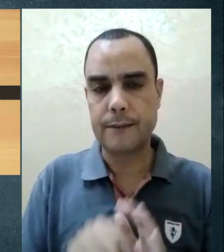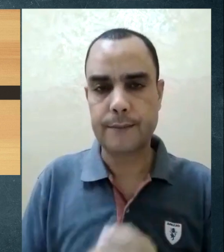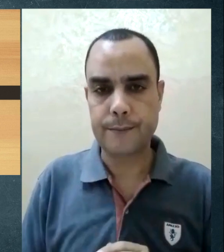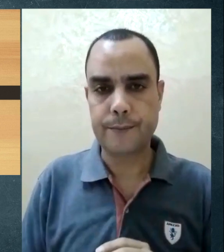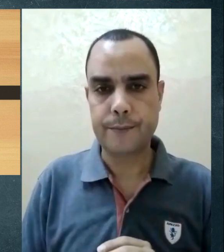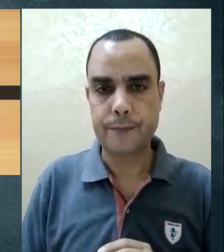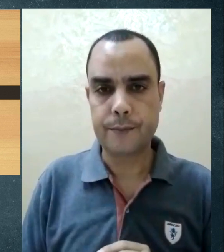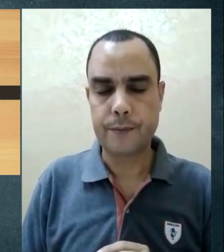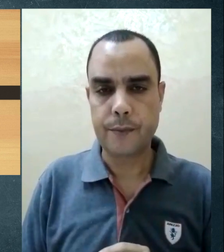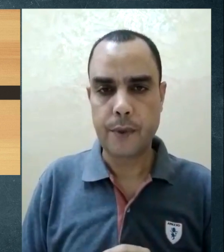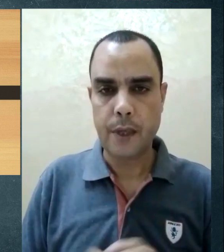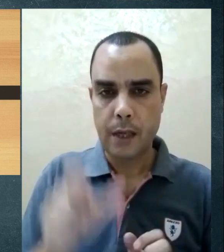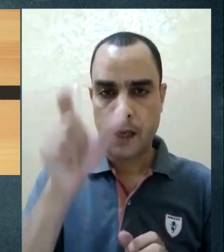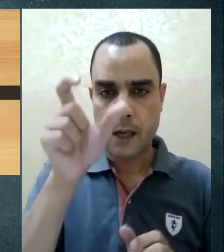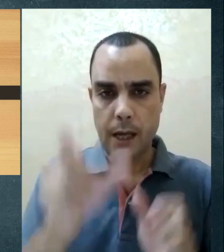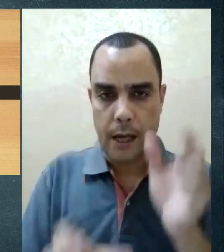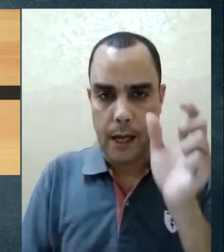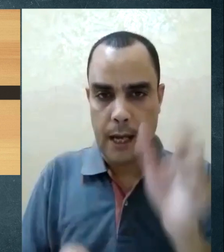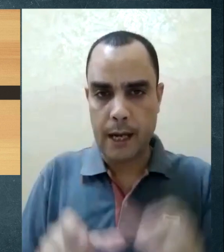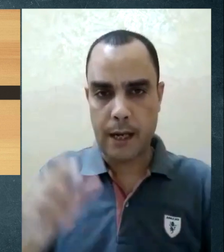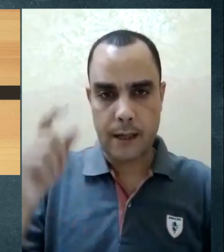درس